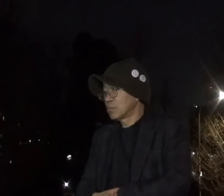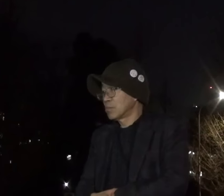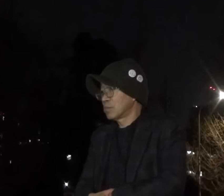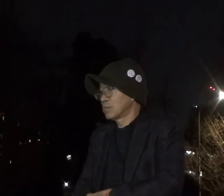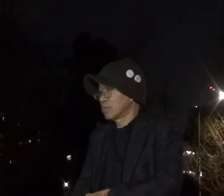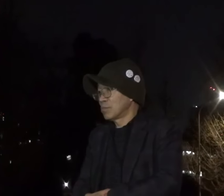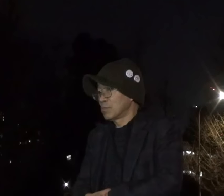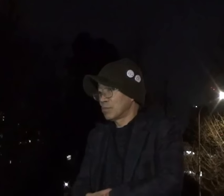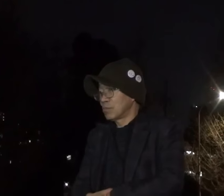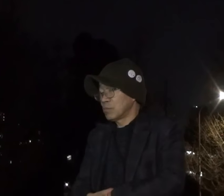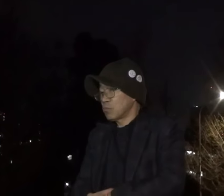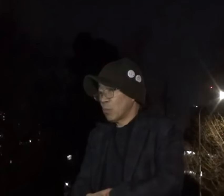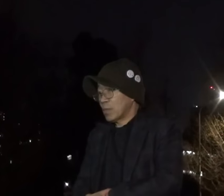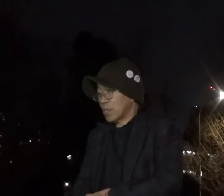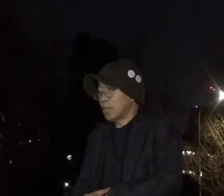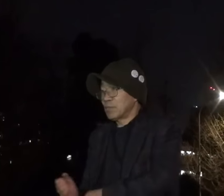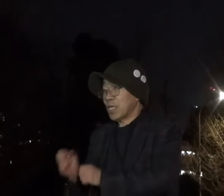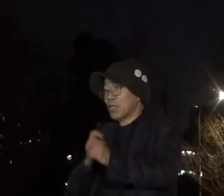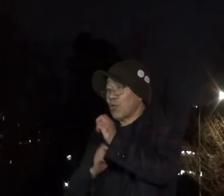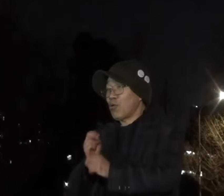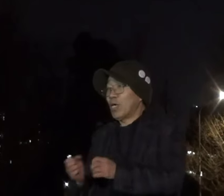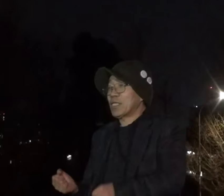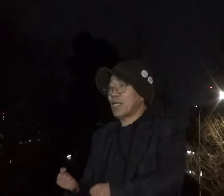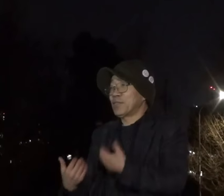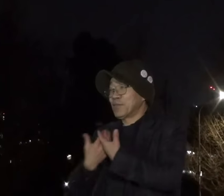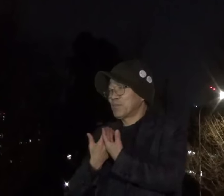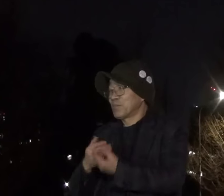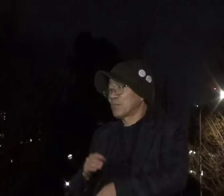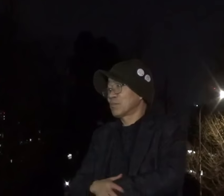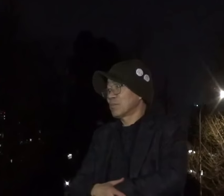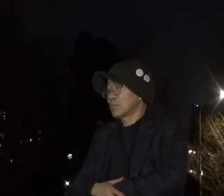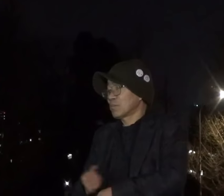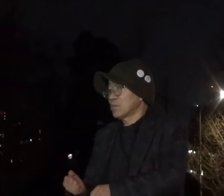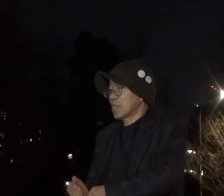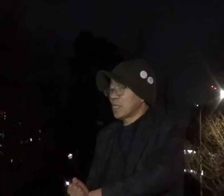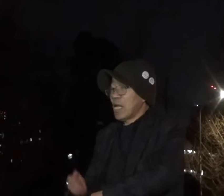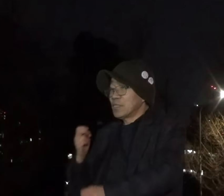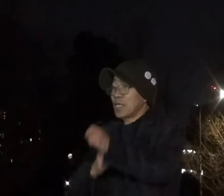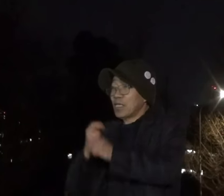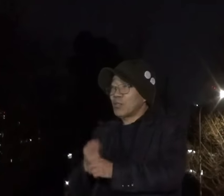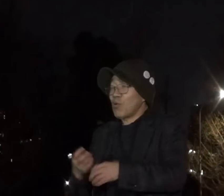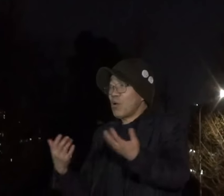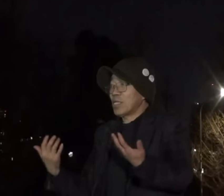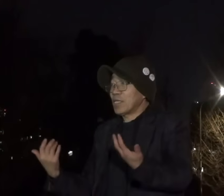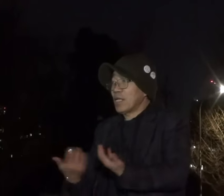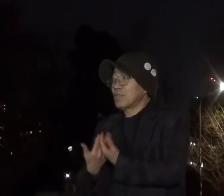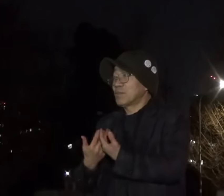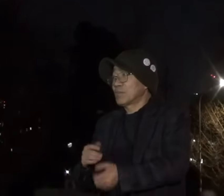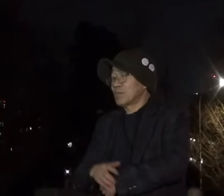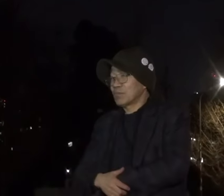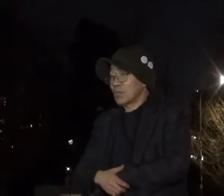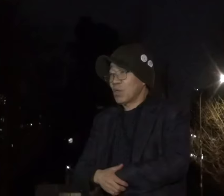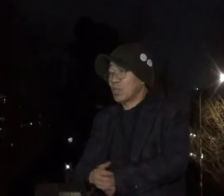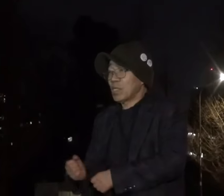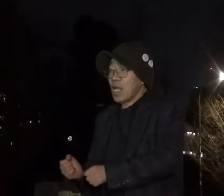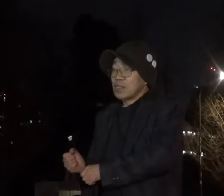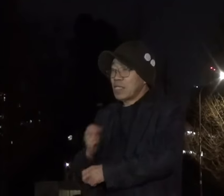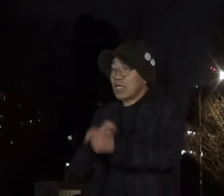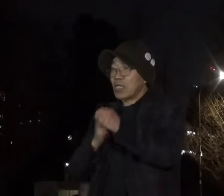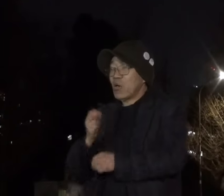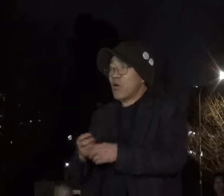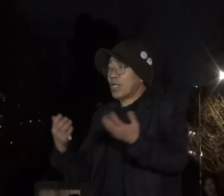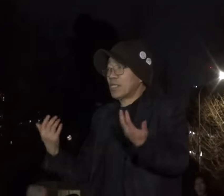ますので、再稼働反対、再稼働反対、再稼働反